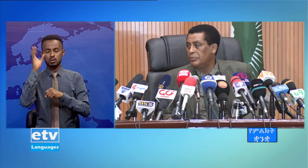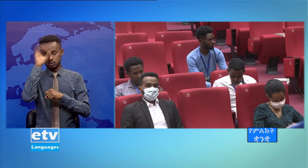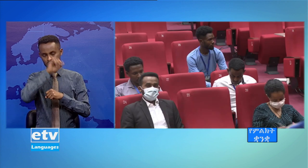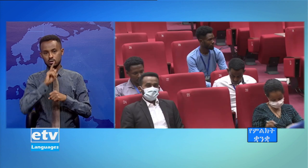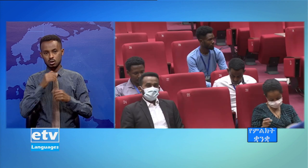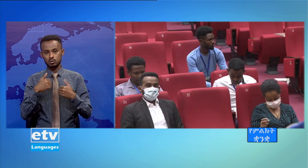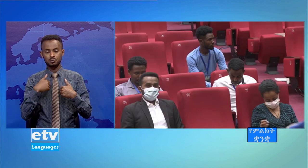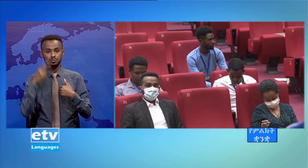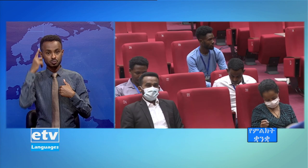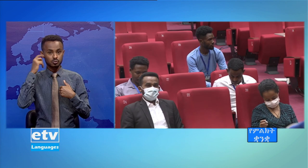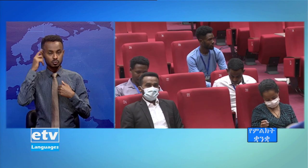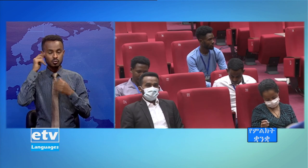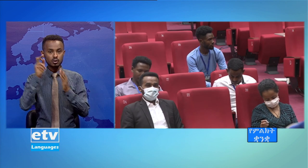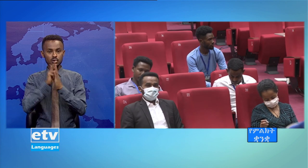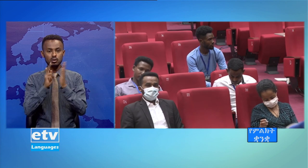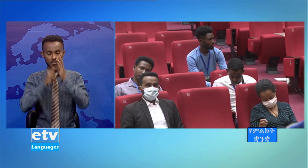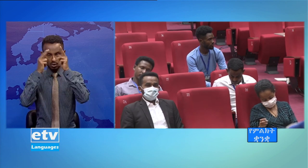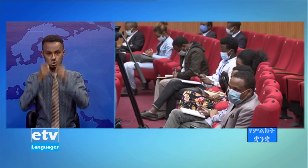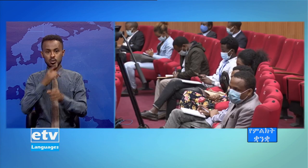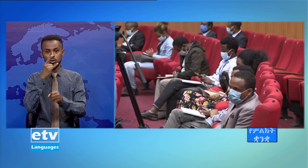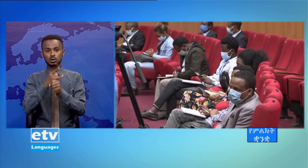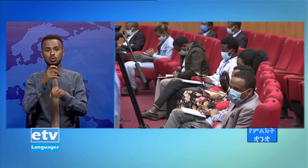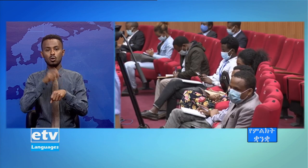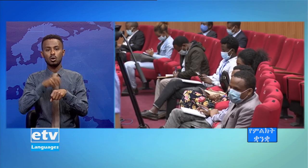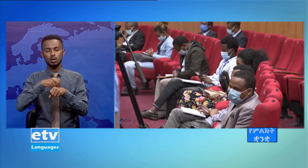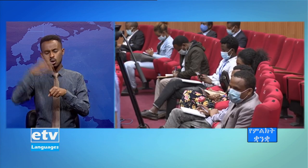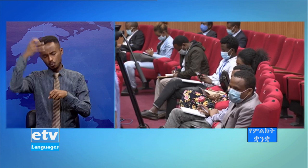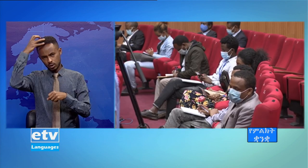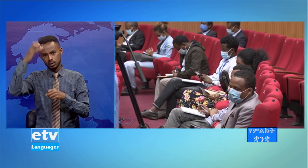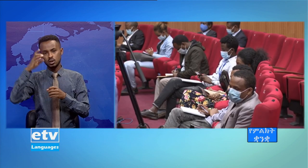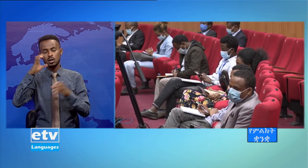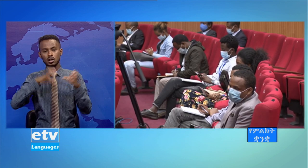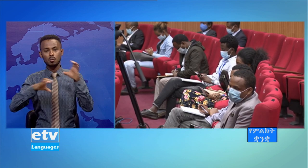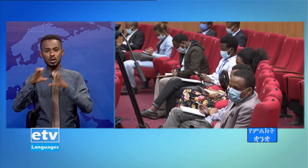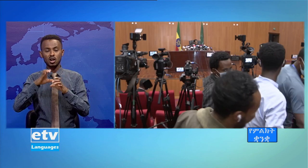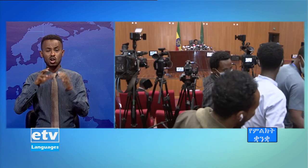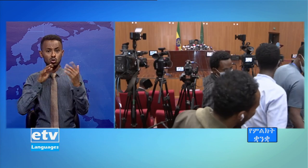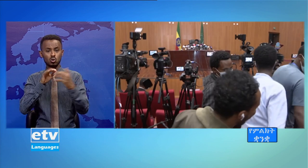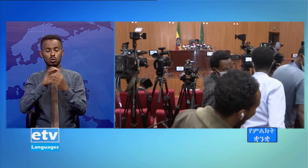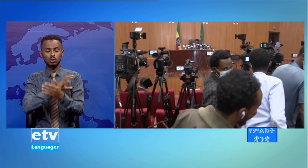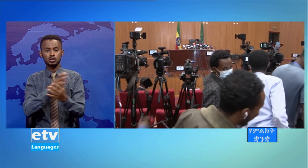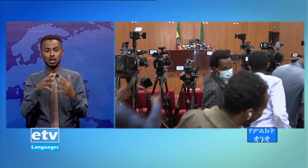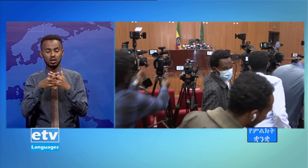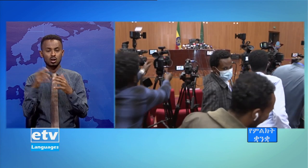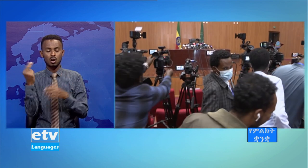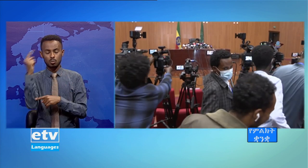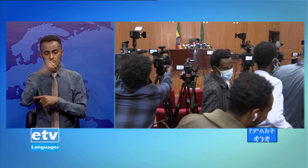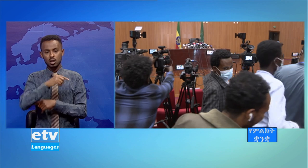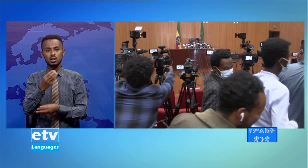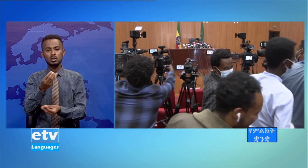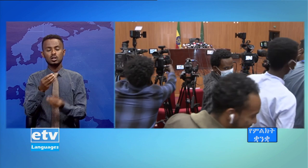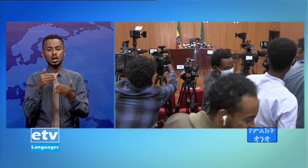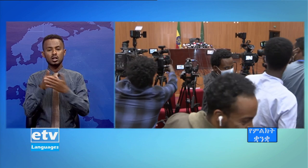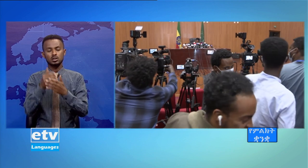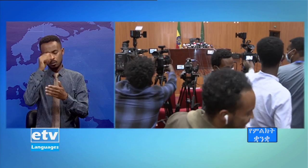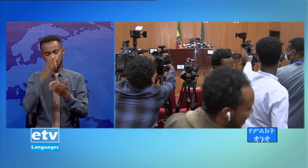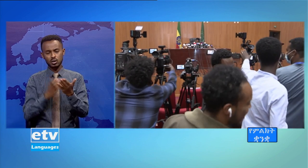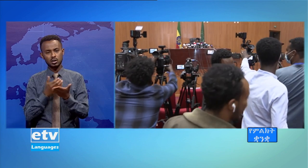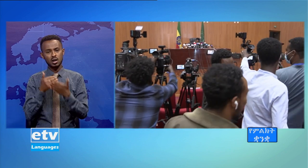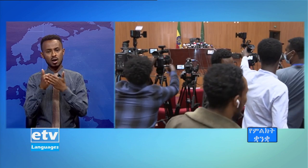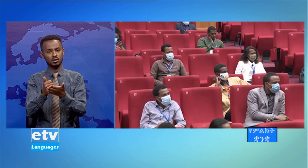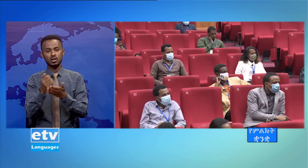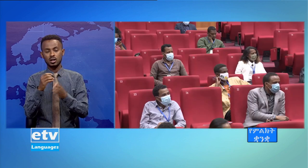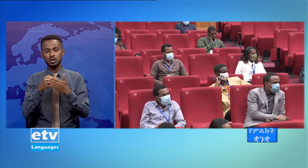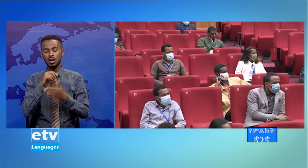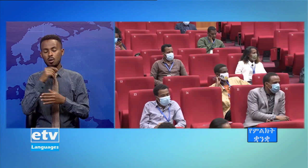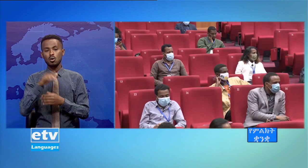ያለኝ። በትግራይ ህግ ማስከበር ዘመቻ ወቅት መንግስት የኬሚካል ጦር መሳሪያ ተጠቅሟል፣ አሁንም የዕለት ደራሽ ሰብአዊ ድጋፍ እየደረሰ አይደለም